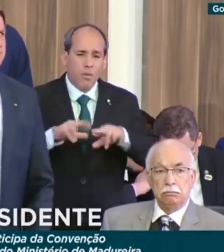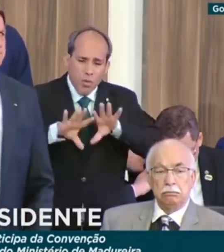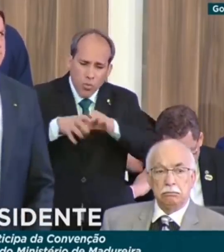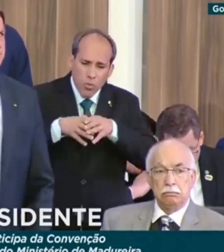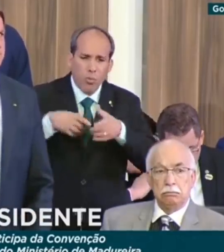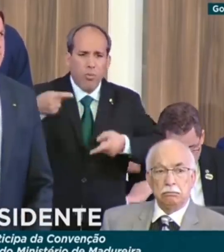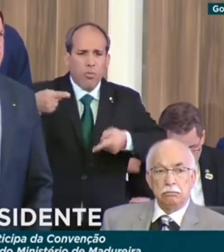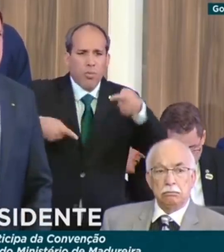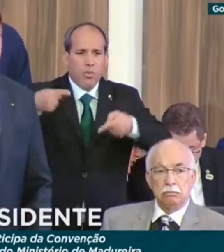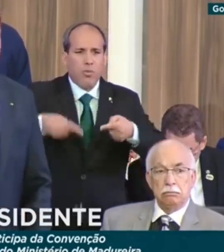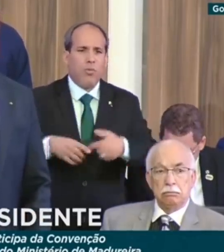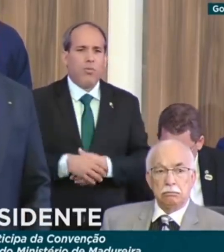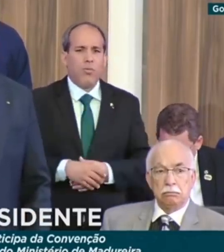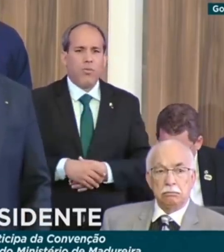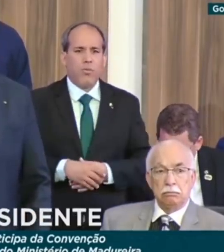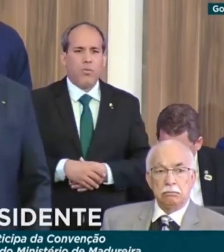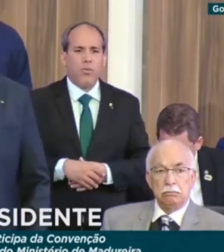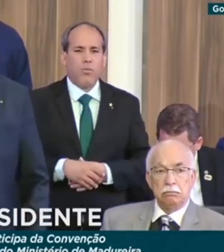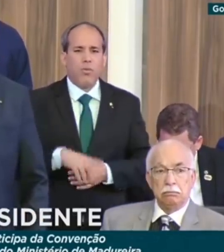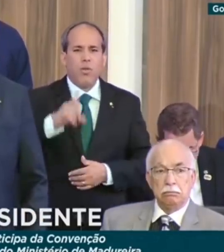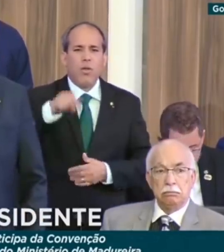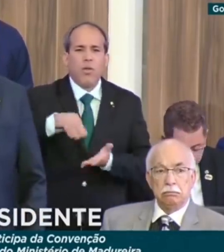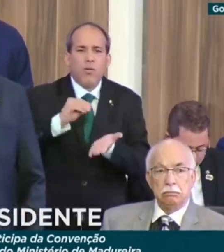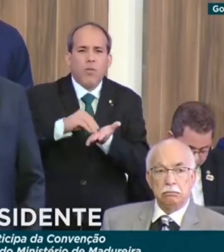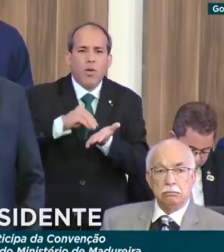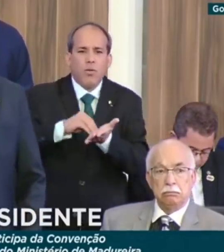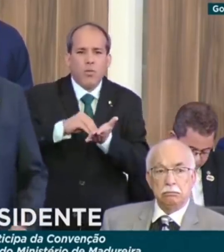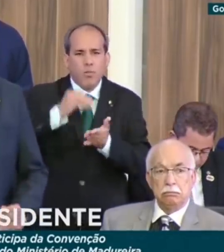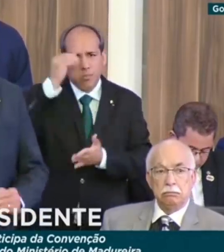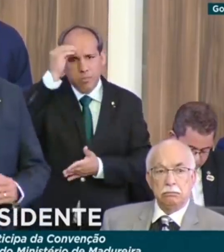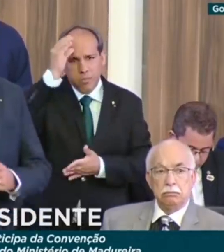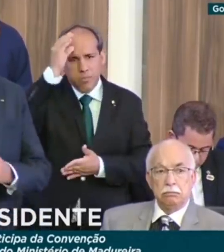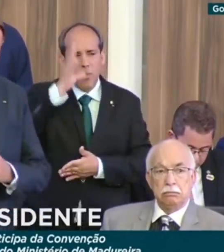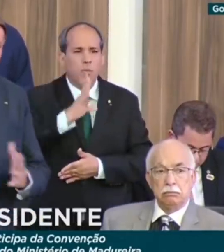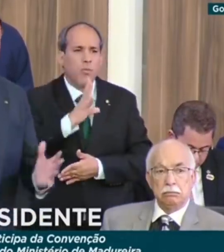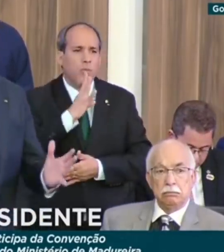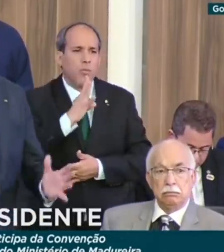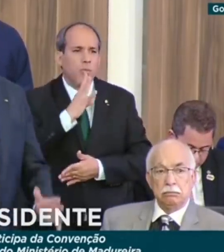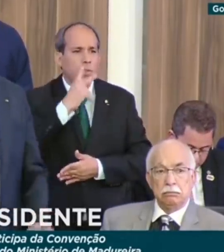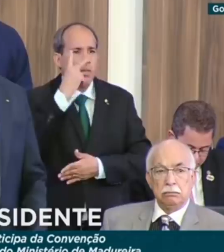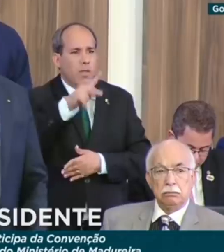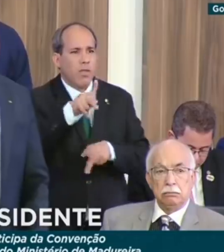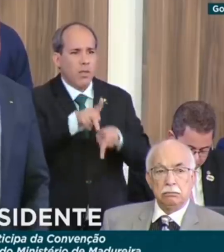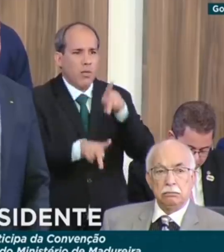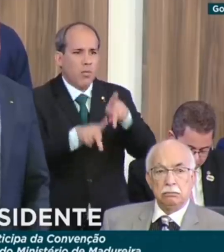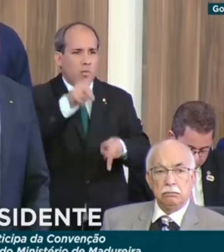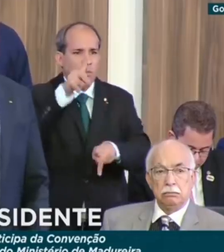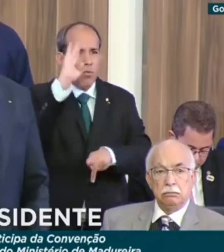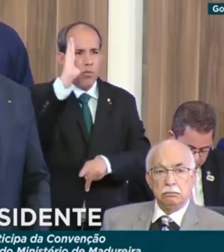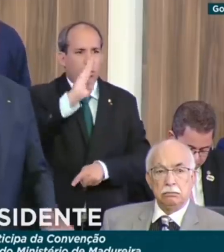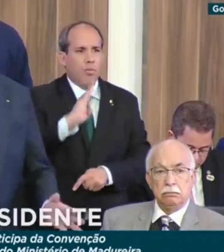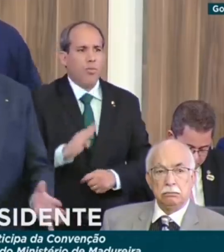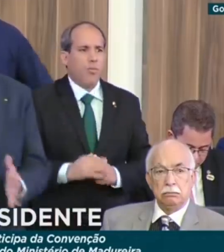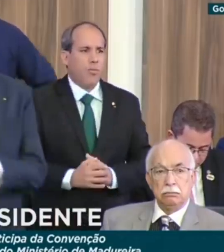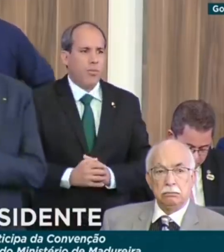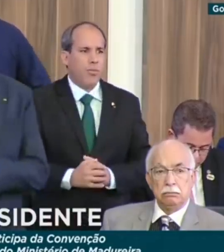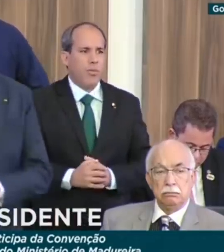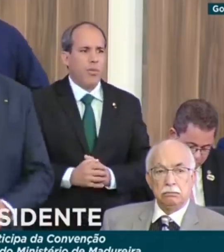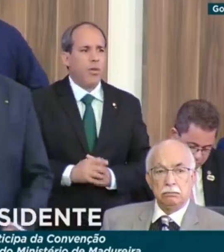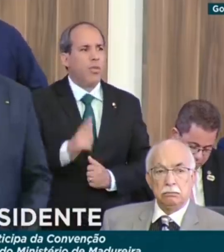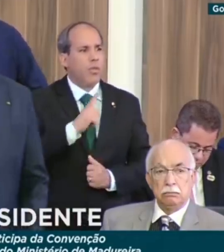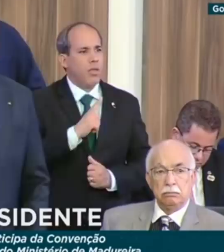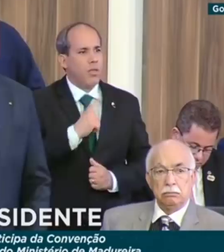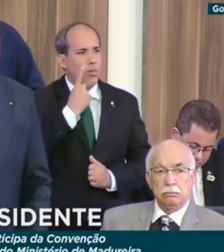política. É a falta de conhecimento, muitas vezes, ao povo brasileiro, que tem uma